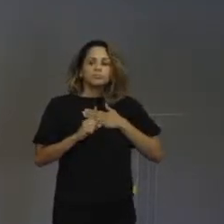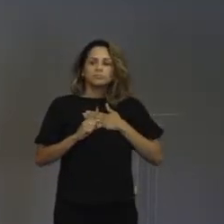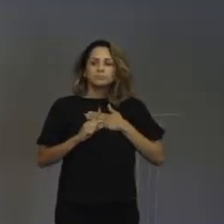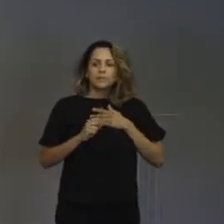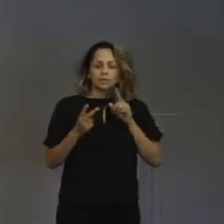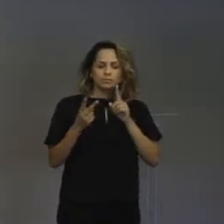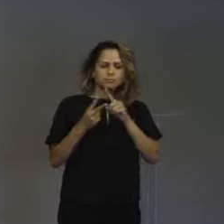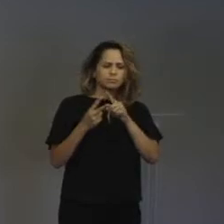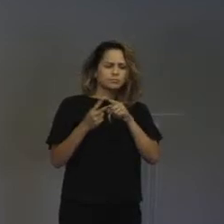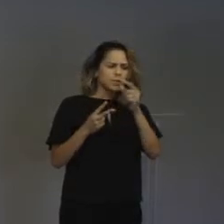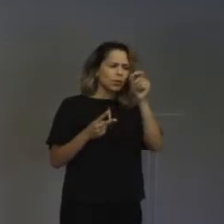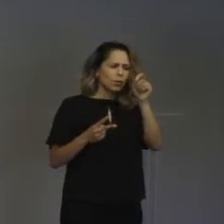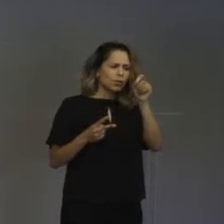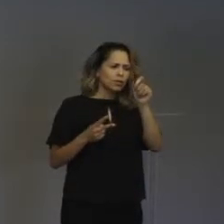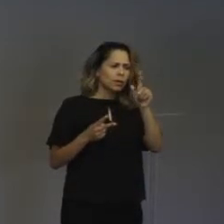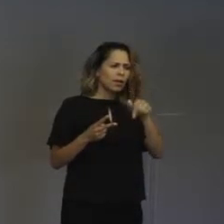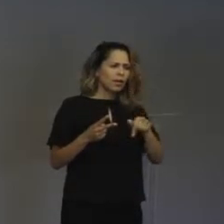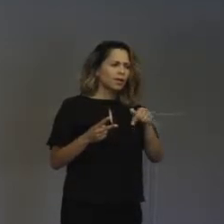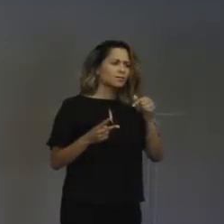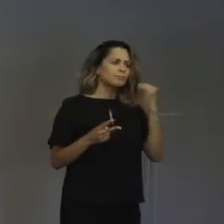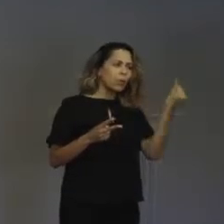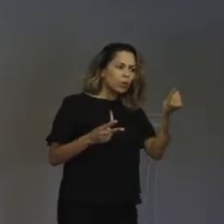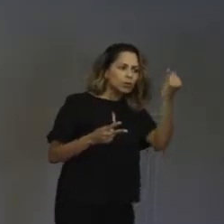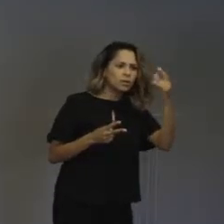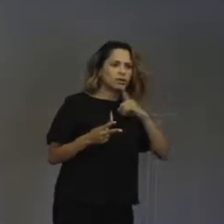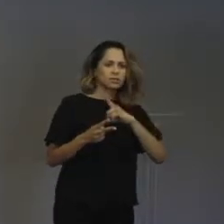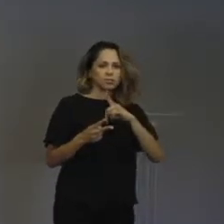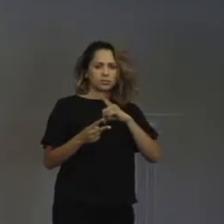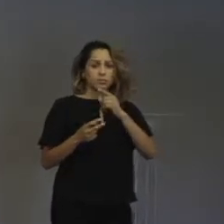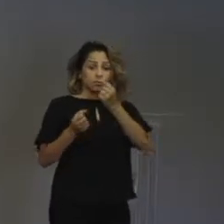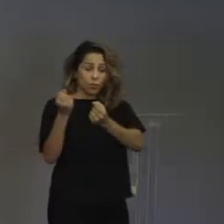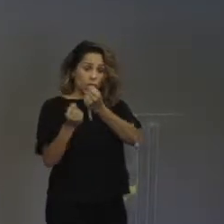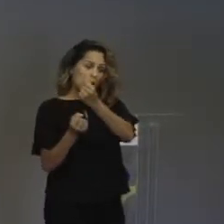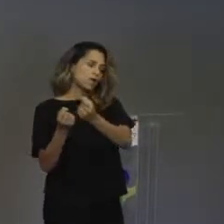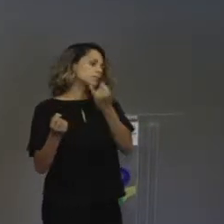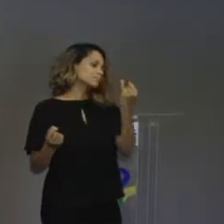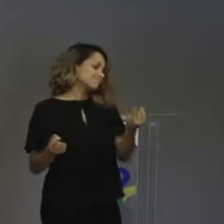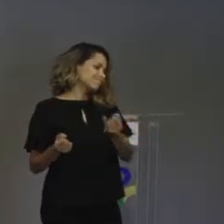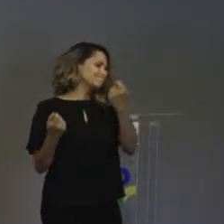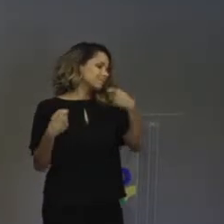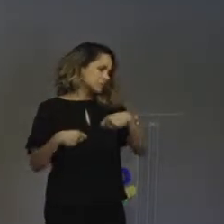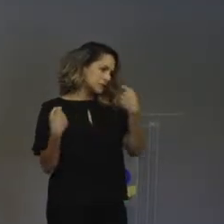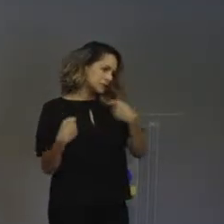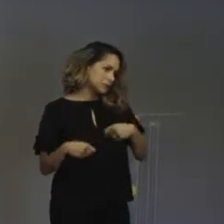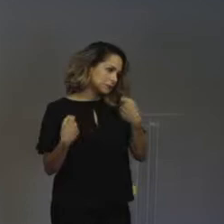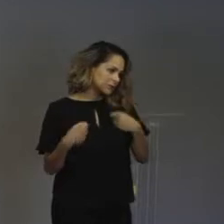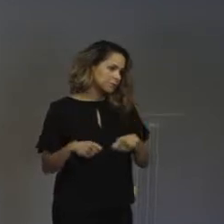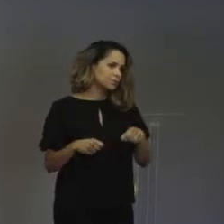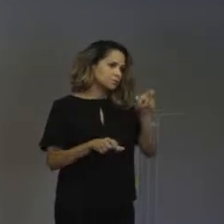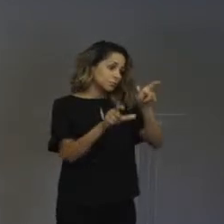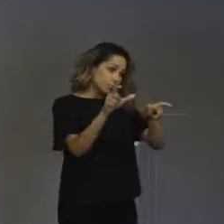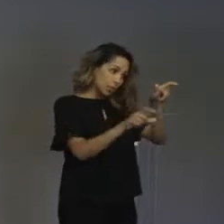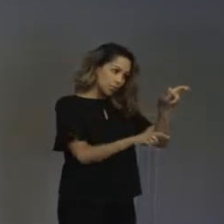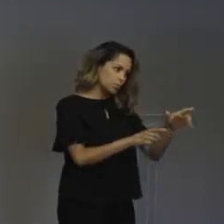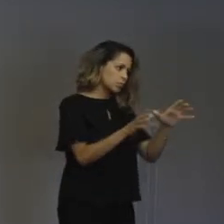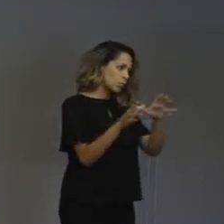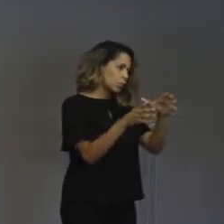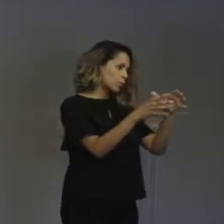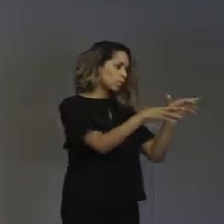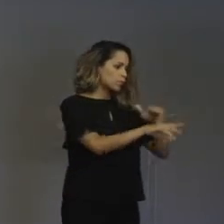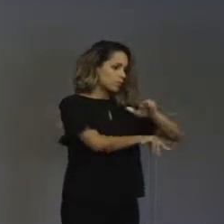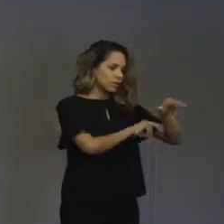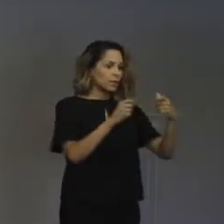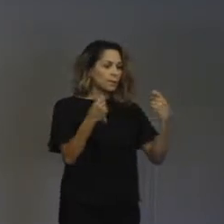do multimodal, porque, de fato, o carro é importante para N circunstâncias e para N grupos de pessoas, então não é uma